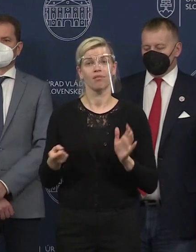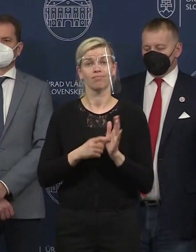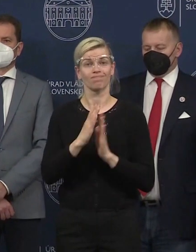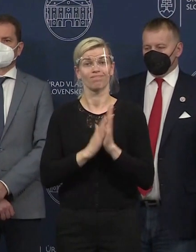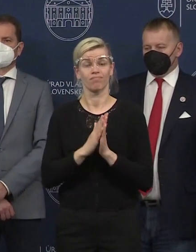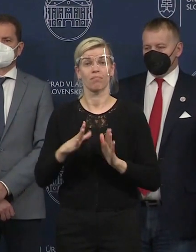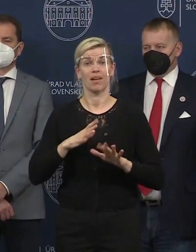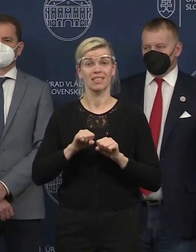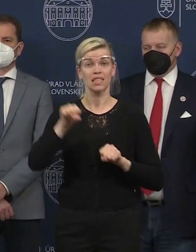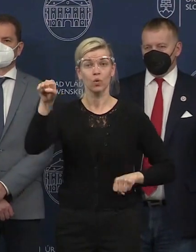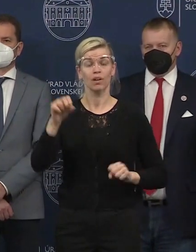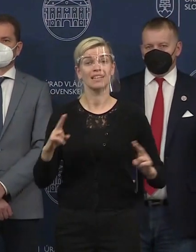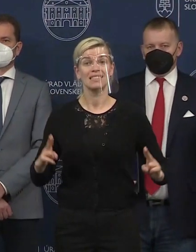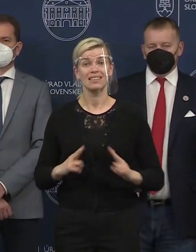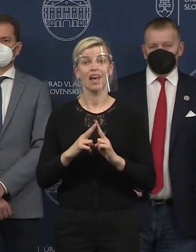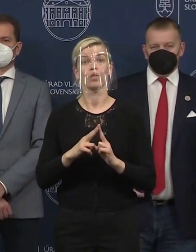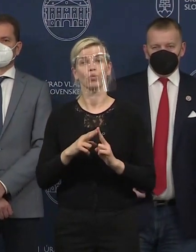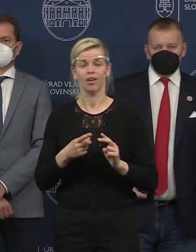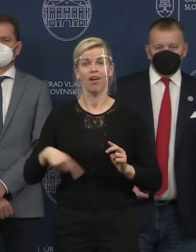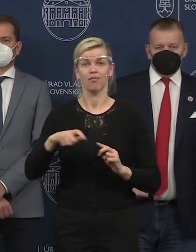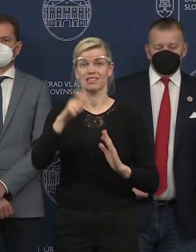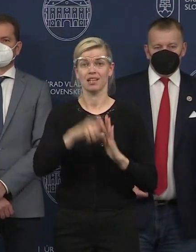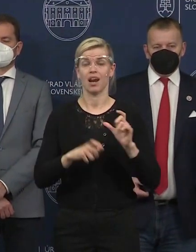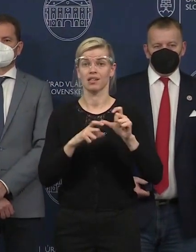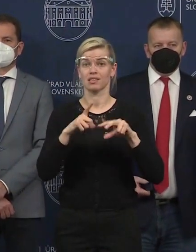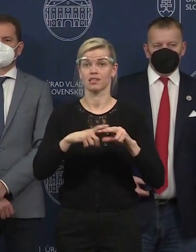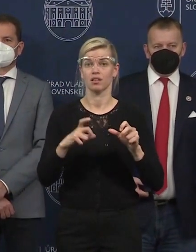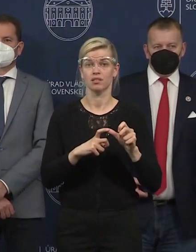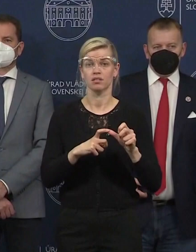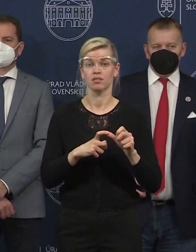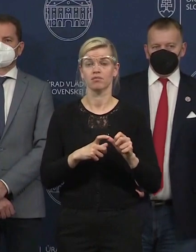del partito SAS e chiederò anche il loro sostegno.